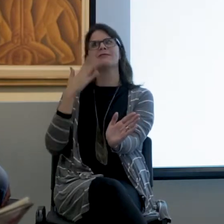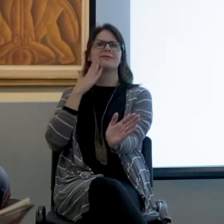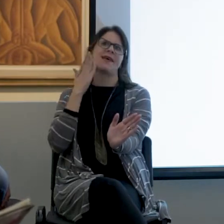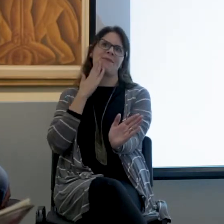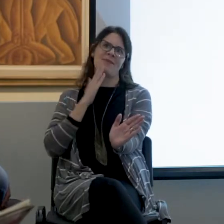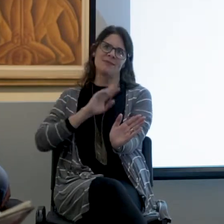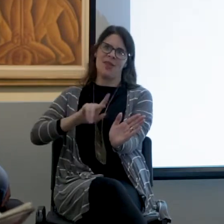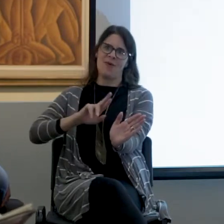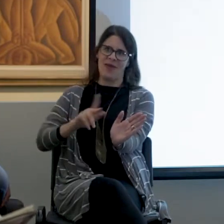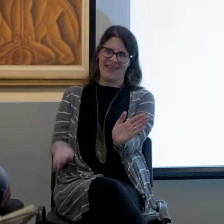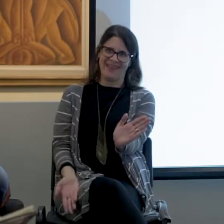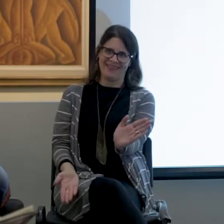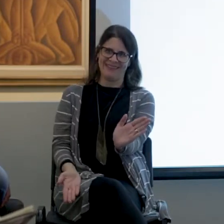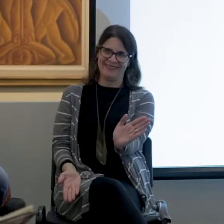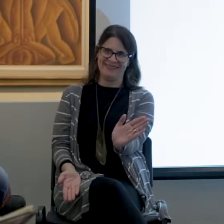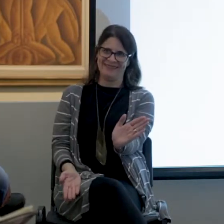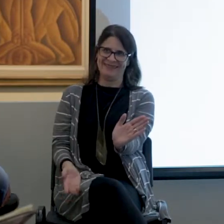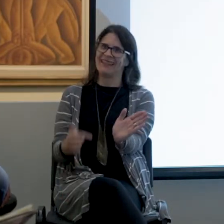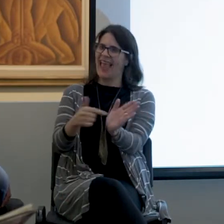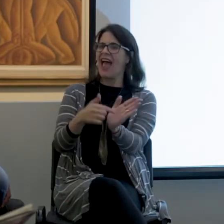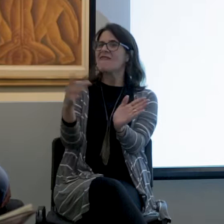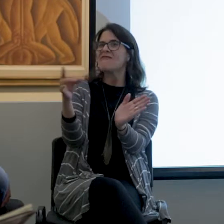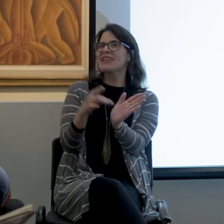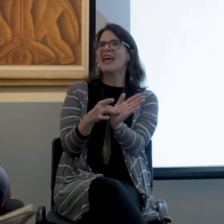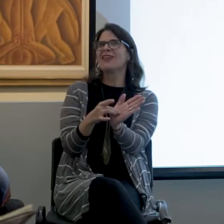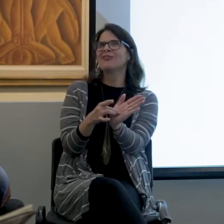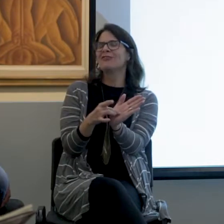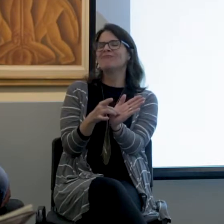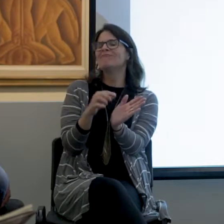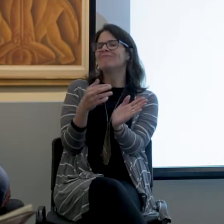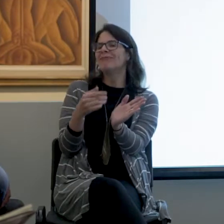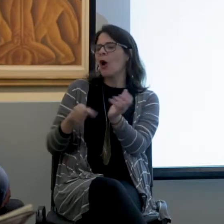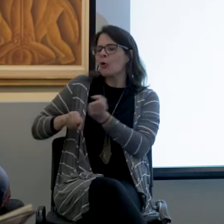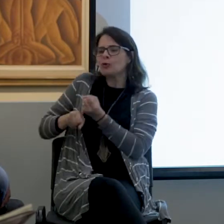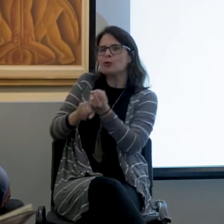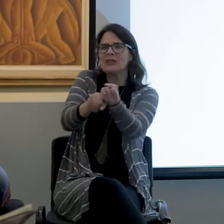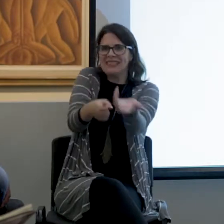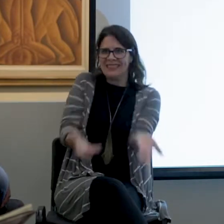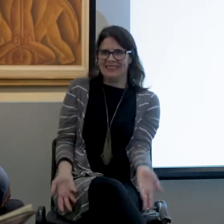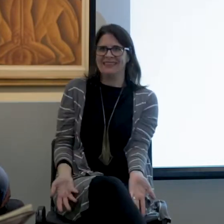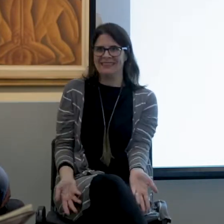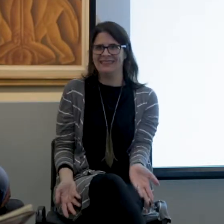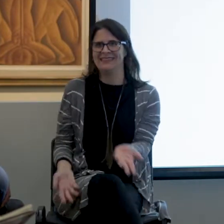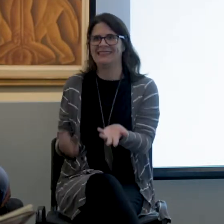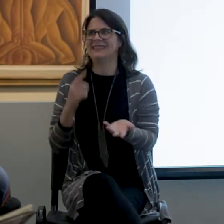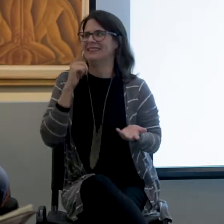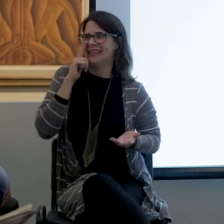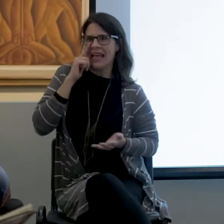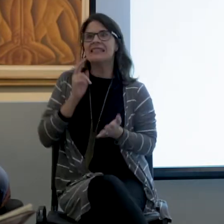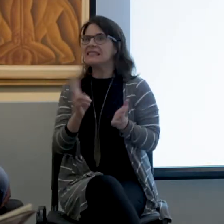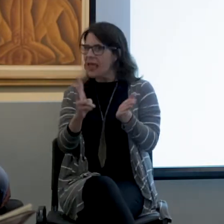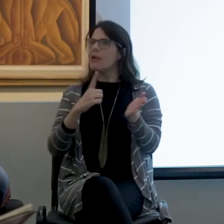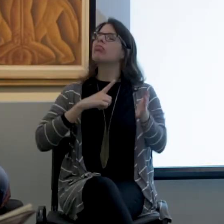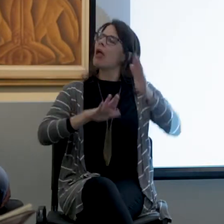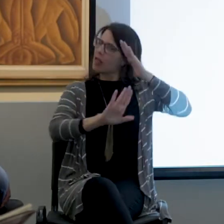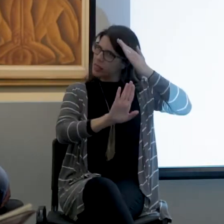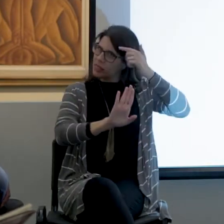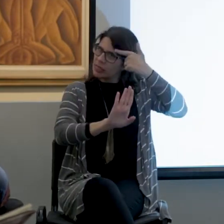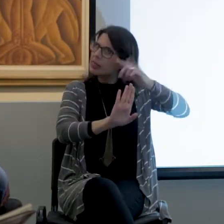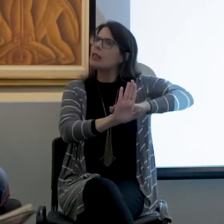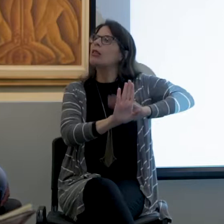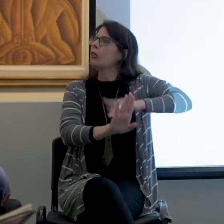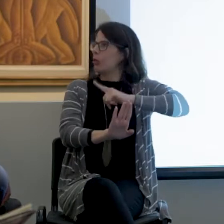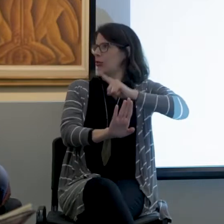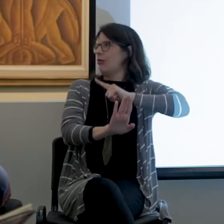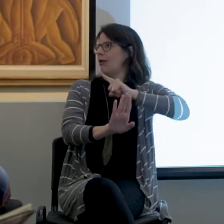são absolutamente falsas, não precisava nem de fake news para isso. Não. Que são sempre ideológicos, sempre sem interesse. Bom, mas na